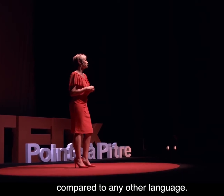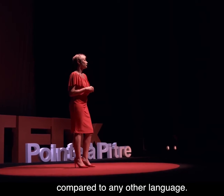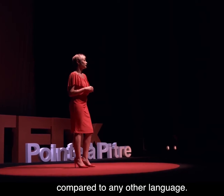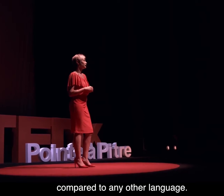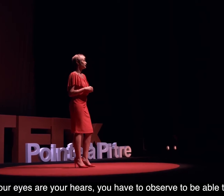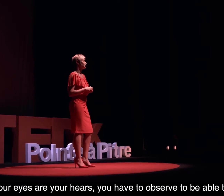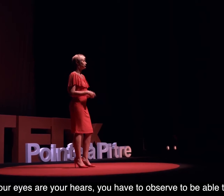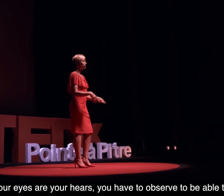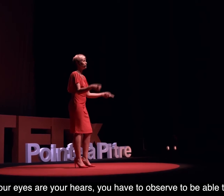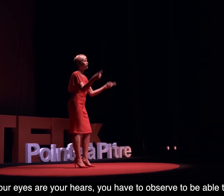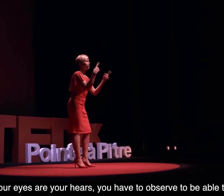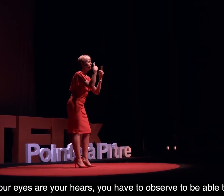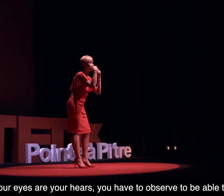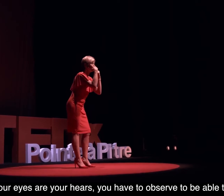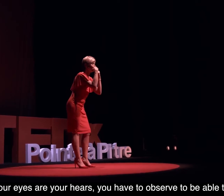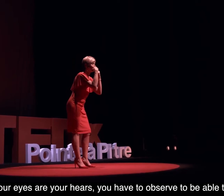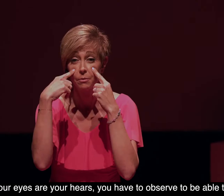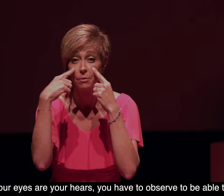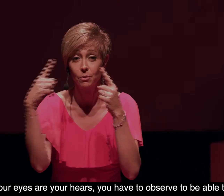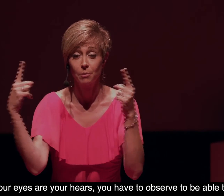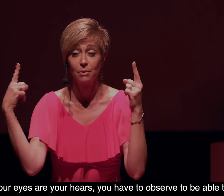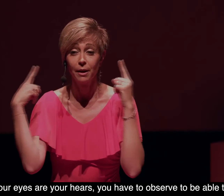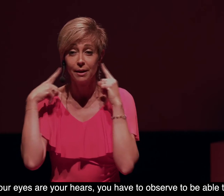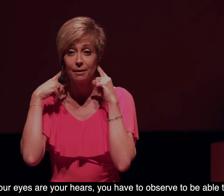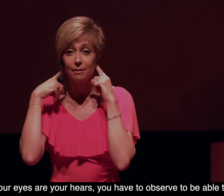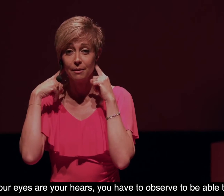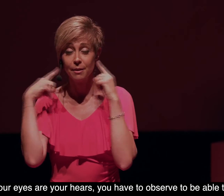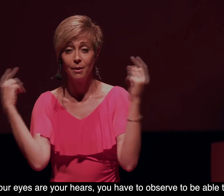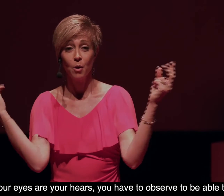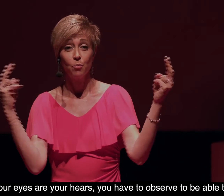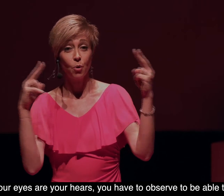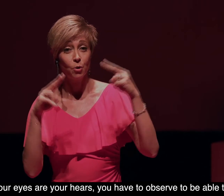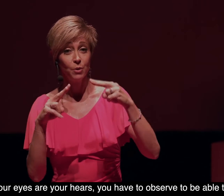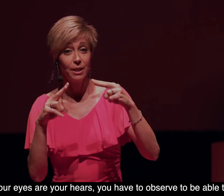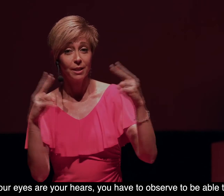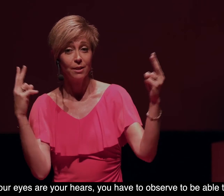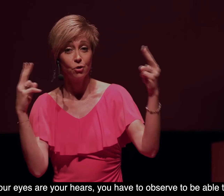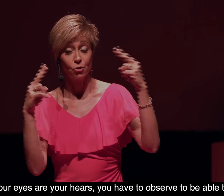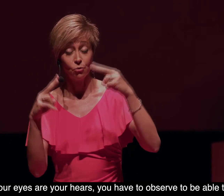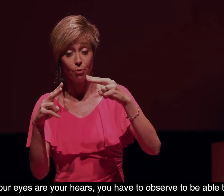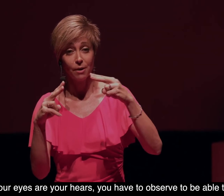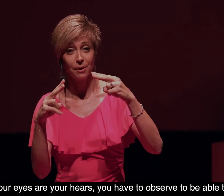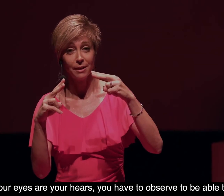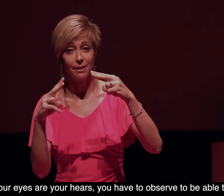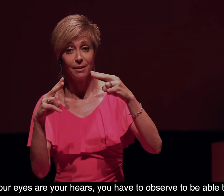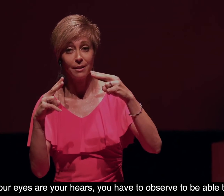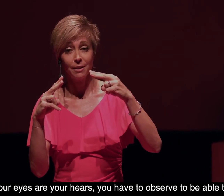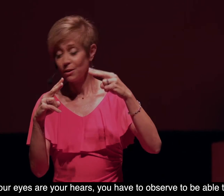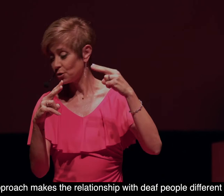autre langue. Mes yeux sont mes oreilles. Pour communiquer, je dois regarder. Je